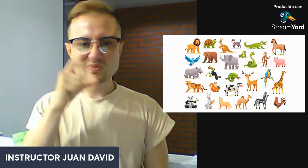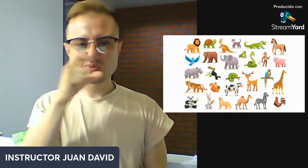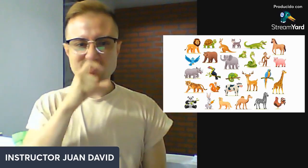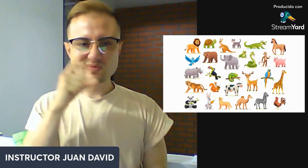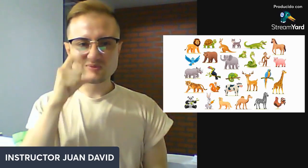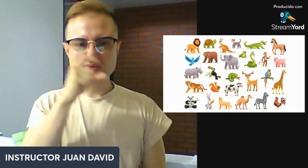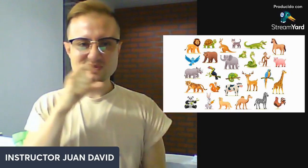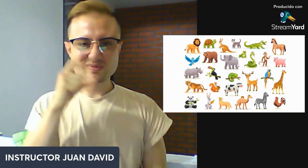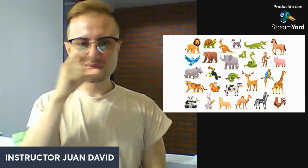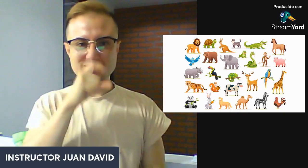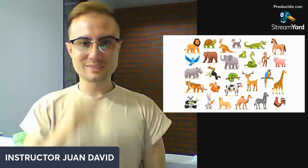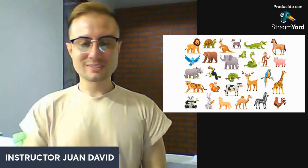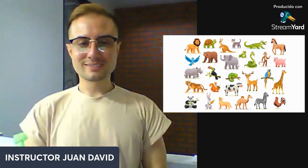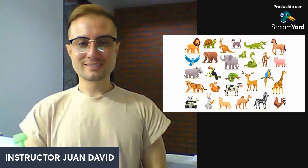Cerdo.